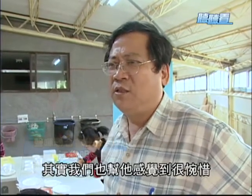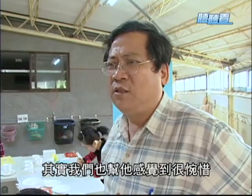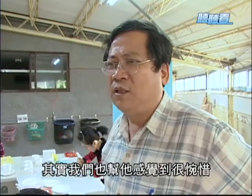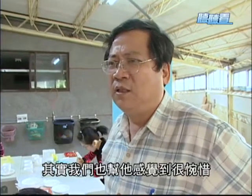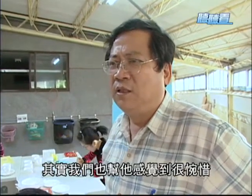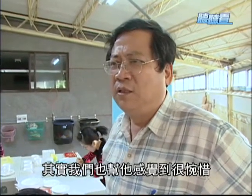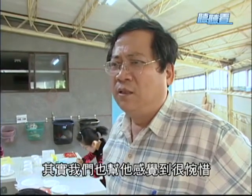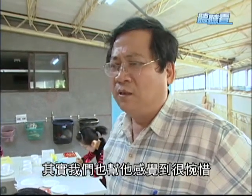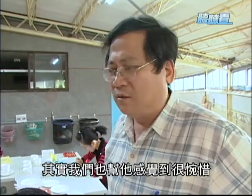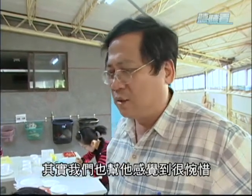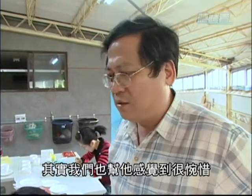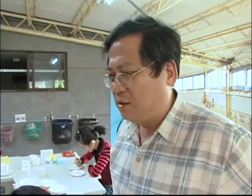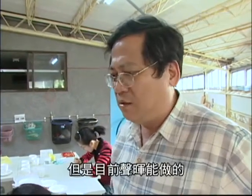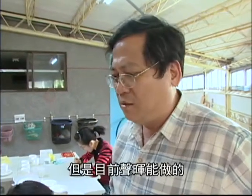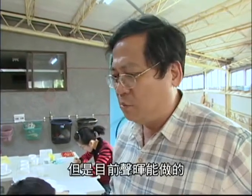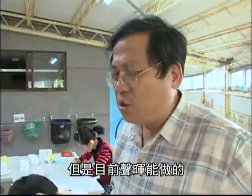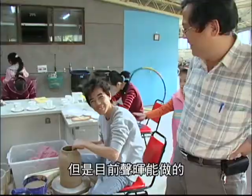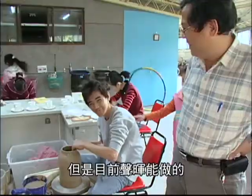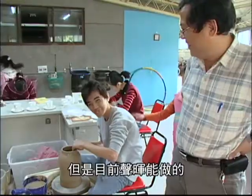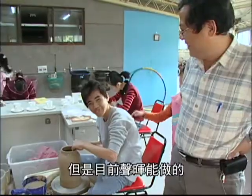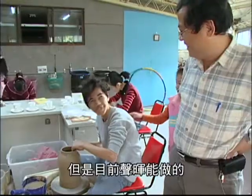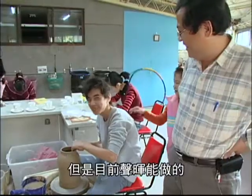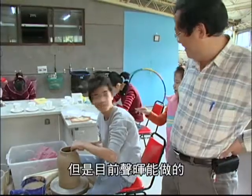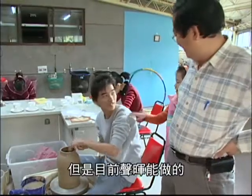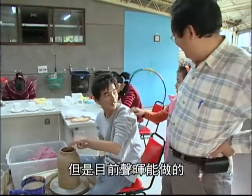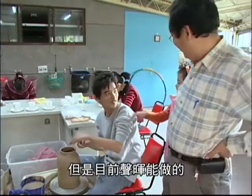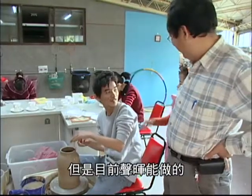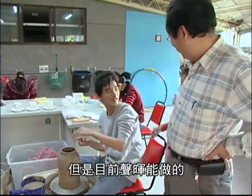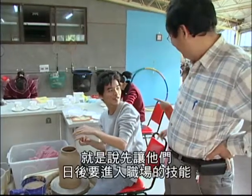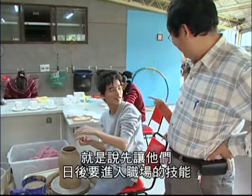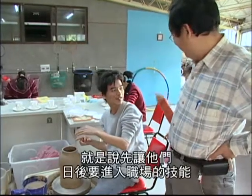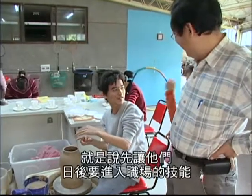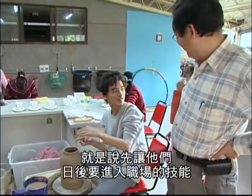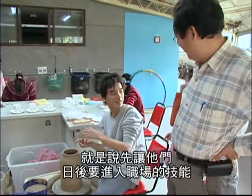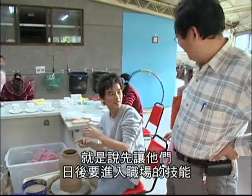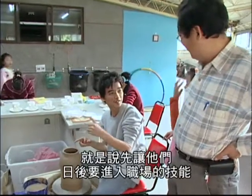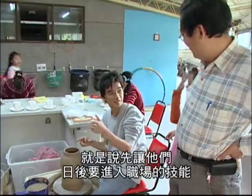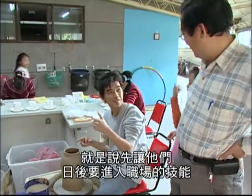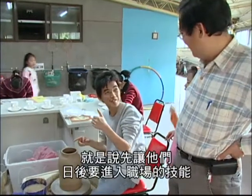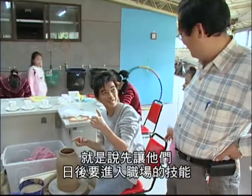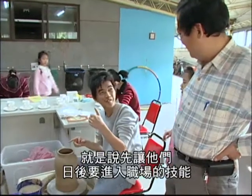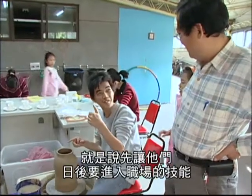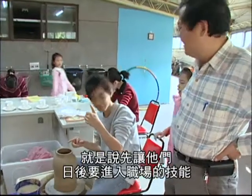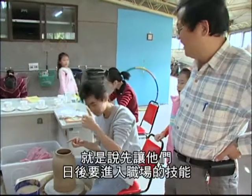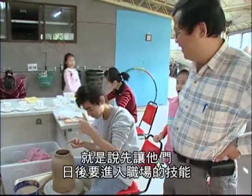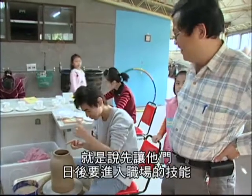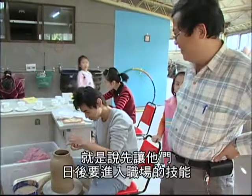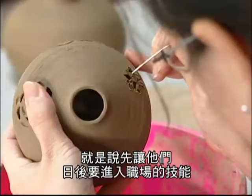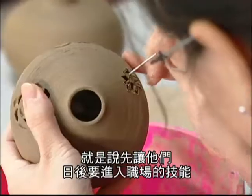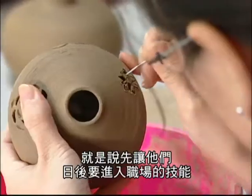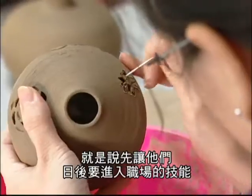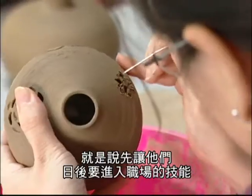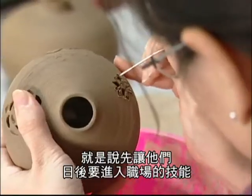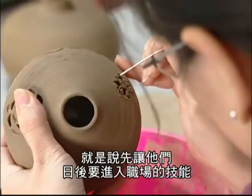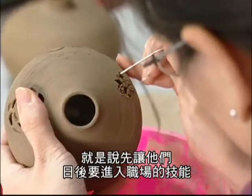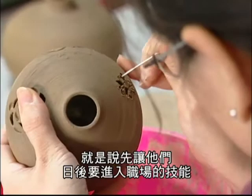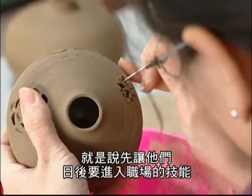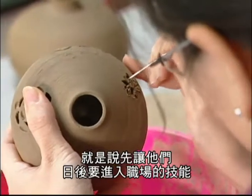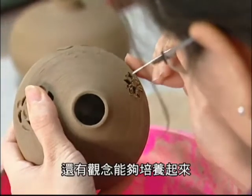啦。但是目前生辉能做的就是说先让他们日后要进入职场的技能还有观